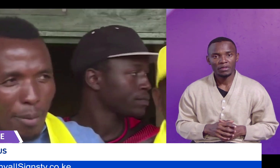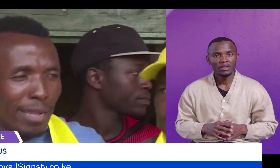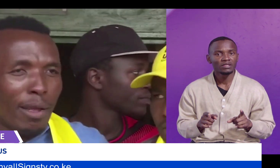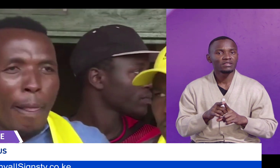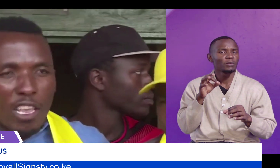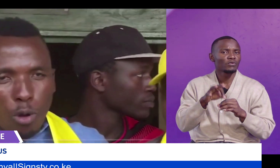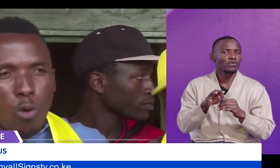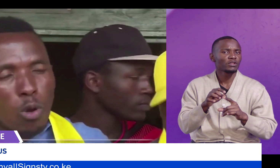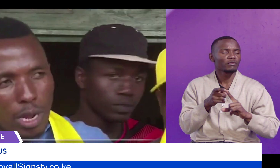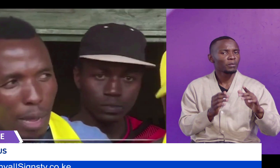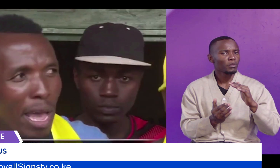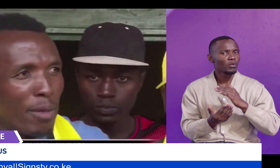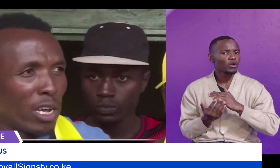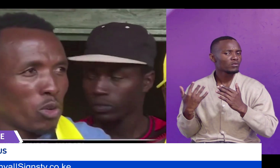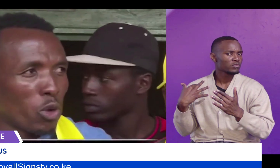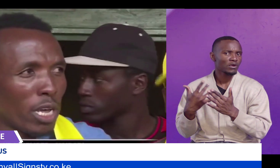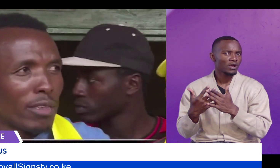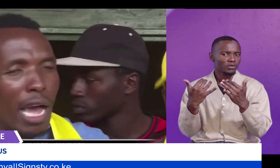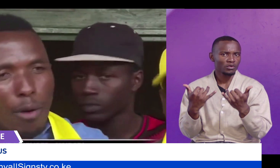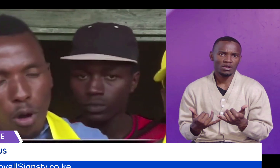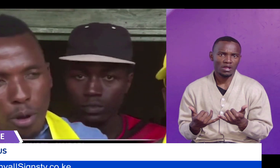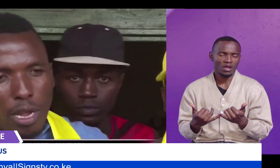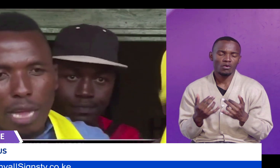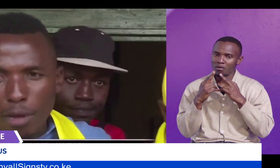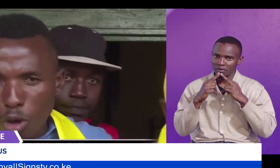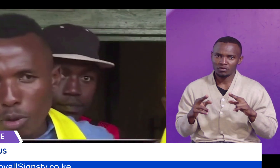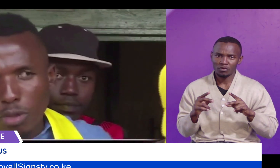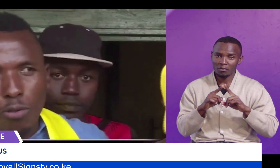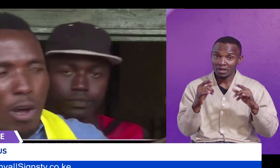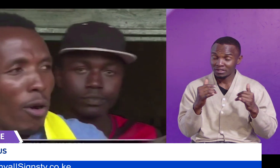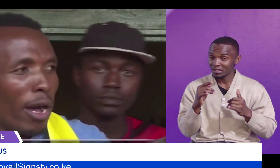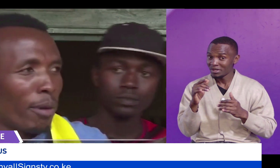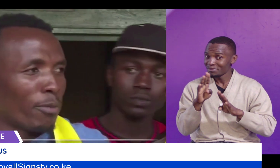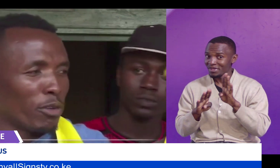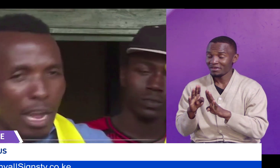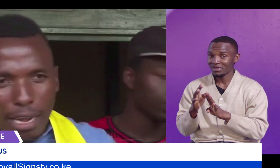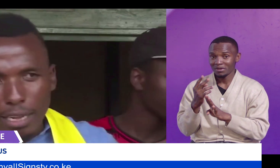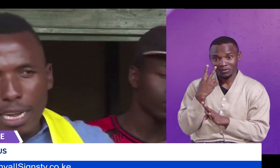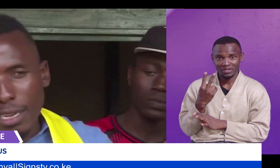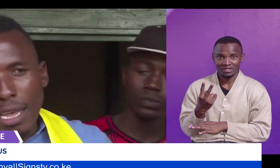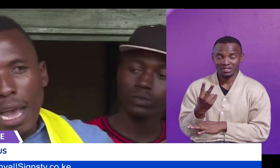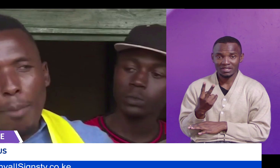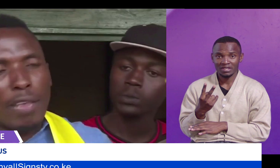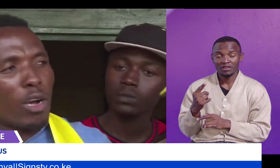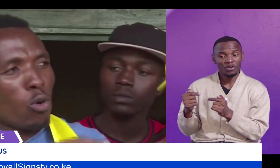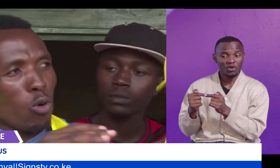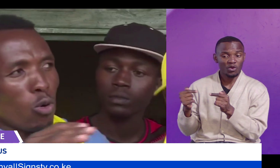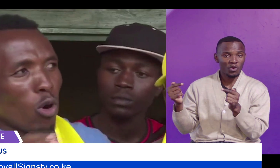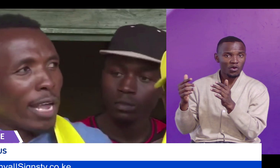amani, isipokuwa kuna tabia imeweza kujitokeza. Our opponent ama the opponent of our preferred candidate ameanza